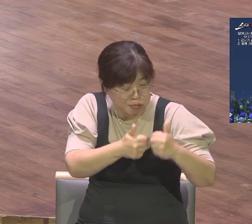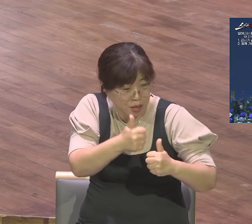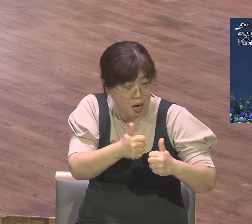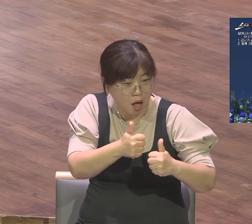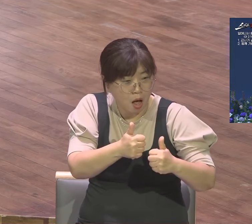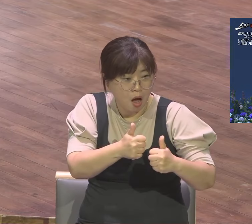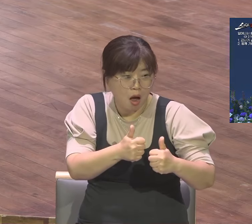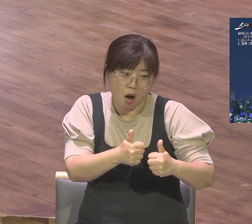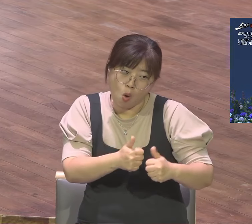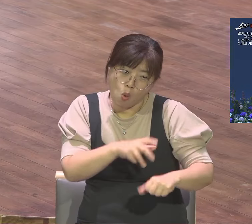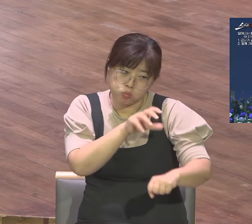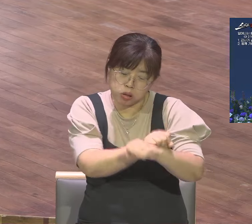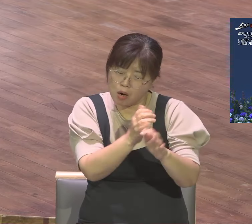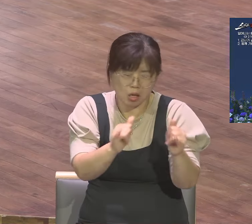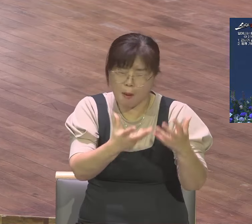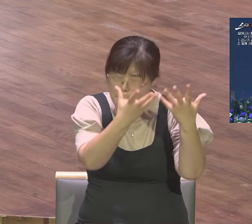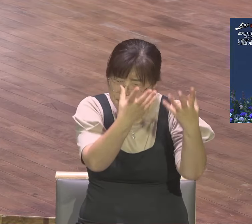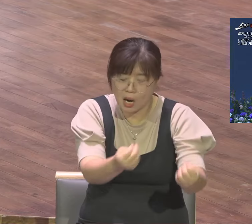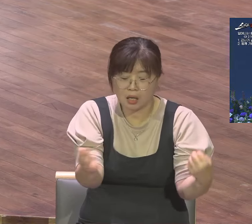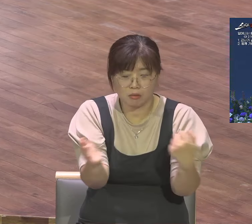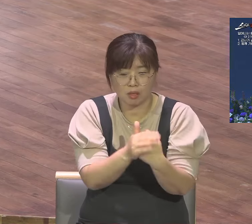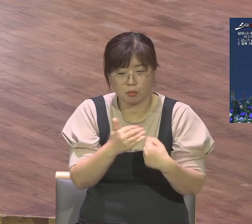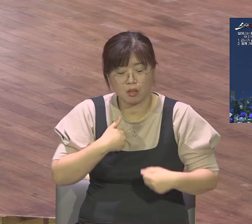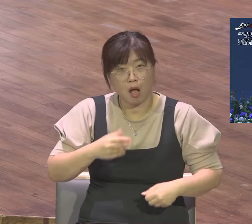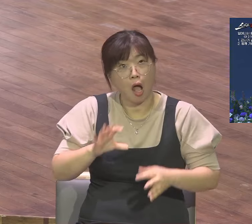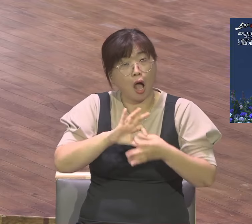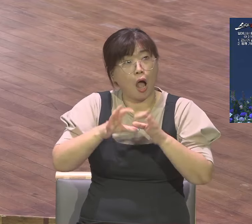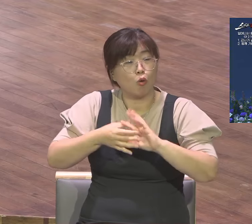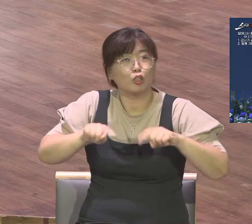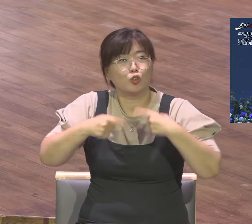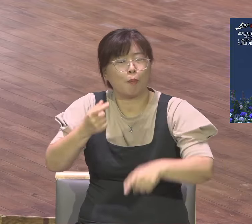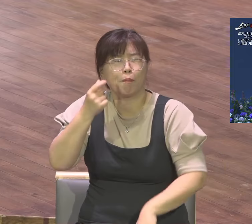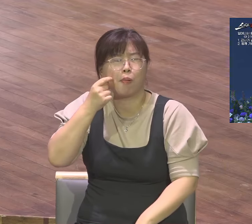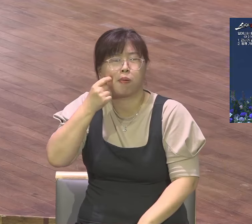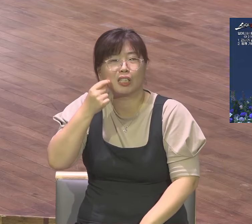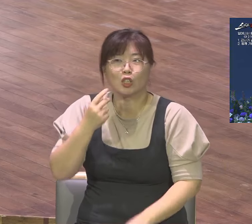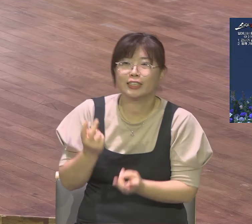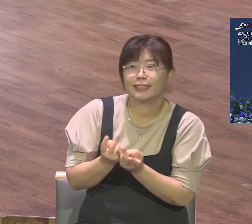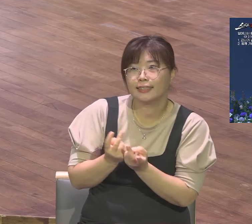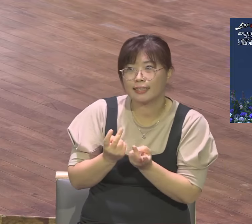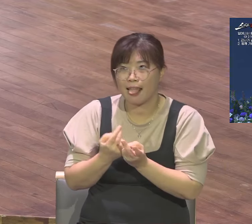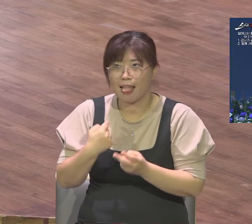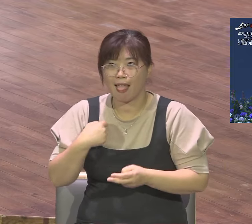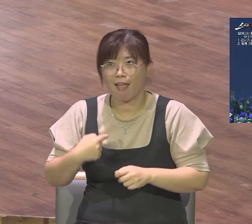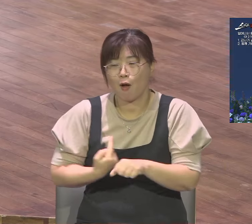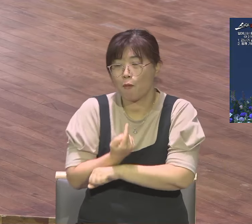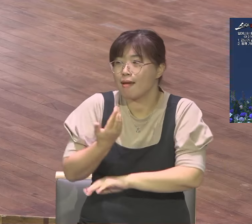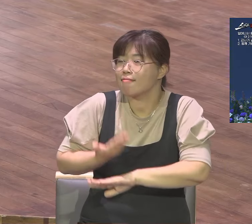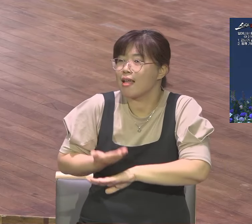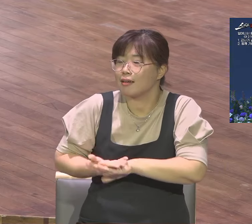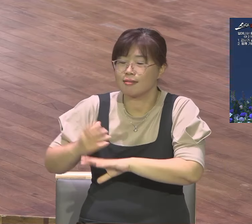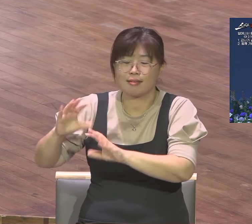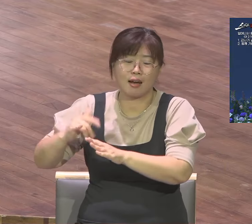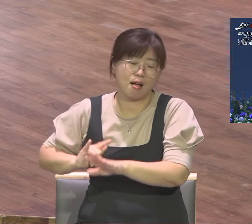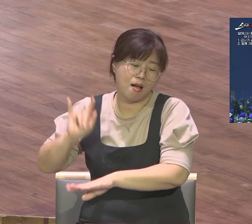금메달 두 개 땄잖아요. 러시아 대표로 나와가지고 왜 한국에서 안 내보니까 그런 식이에요. 그런 식으로